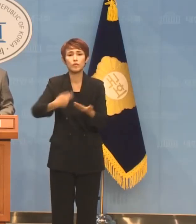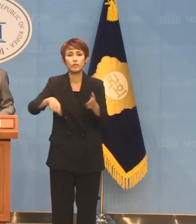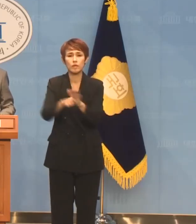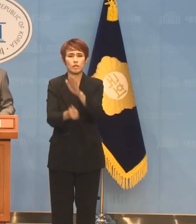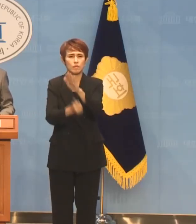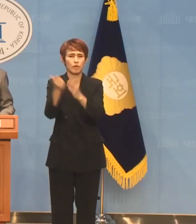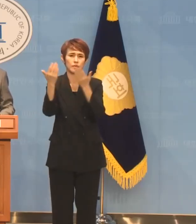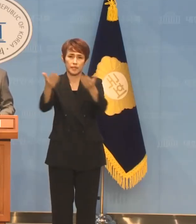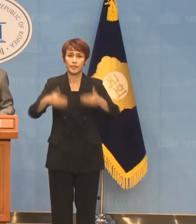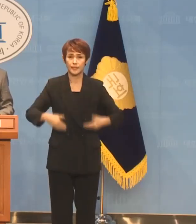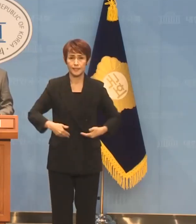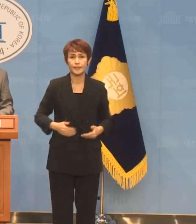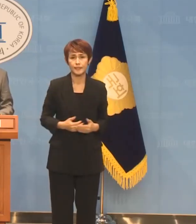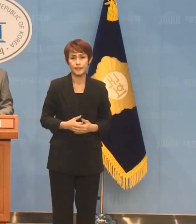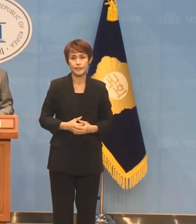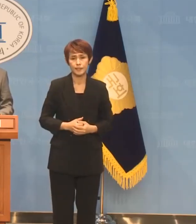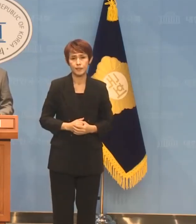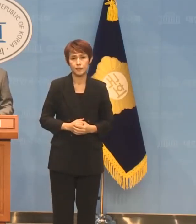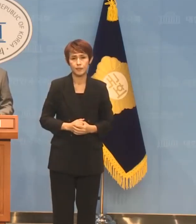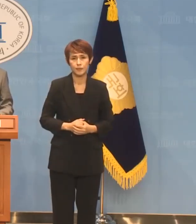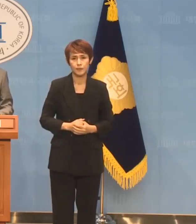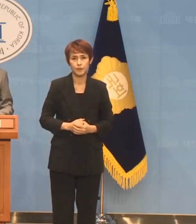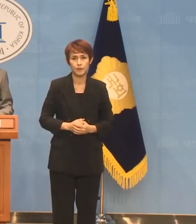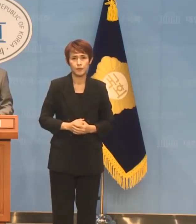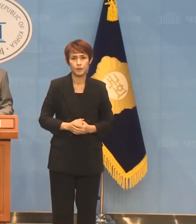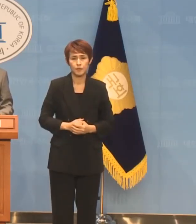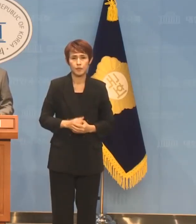희망을 드려야 합니다.